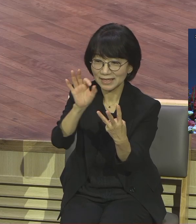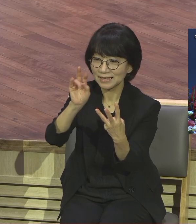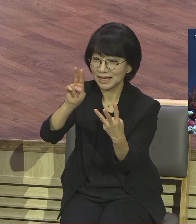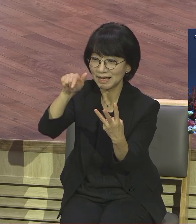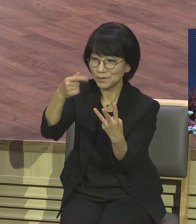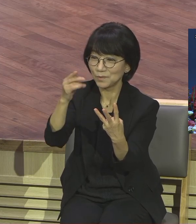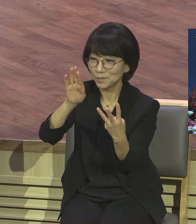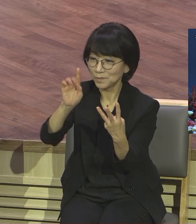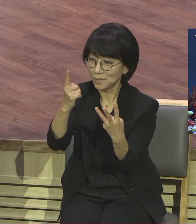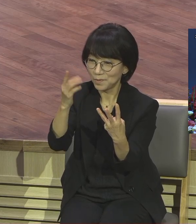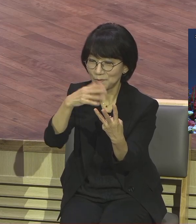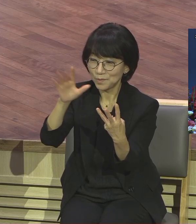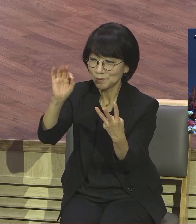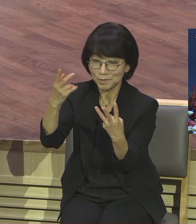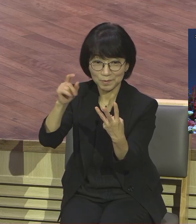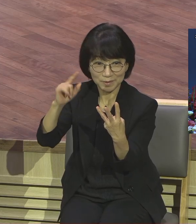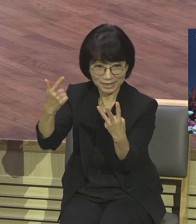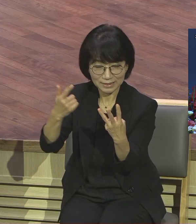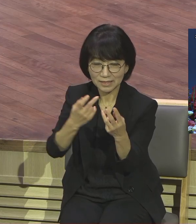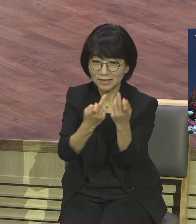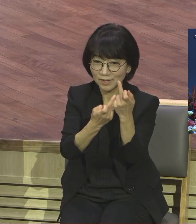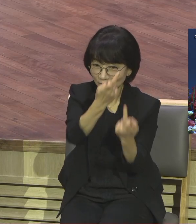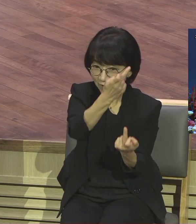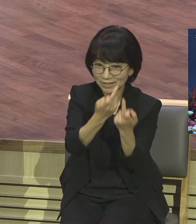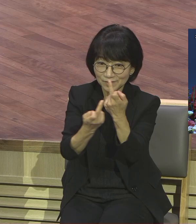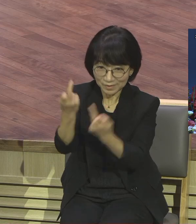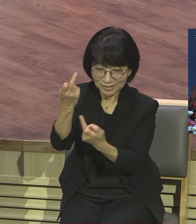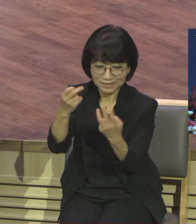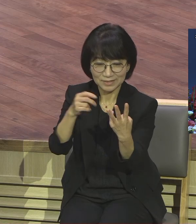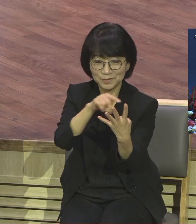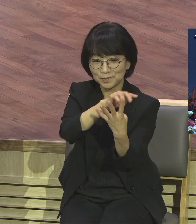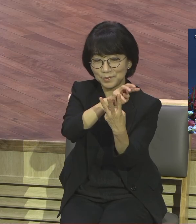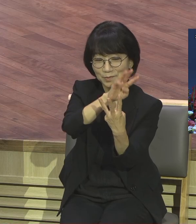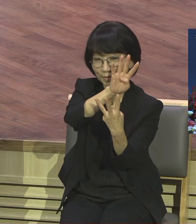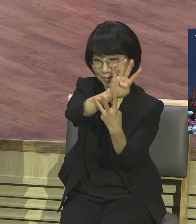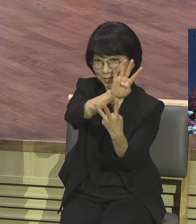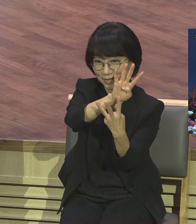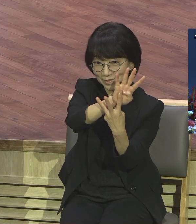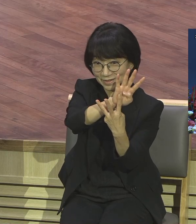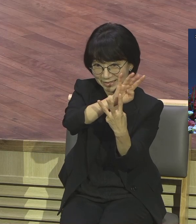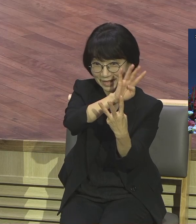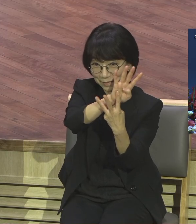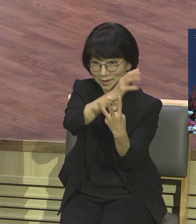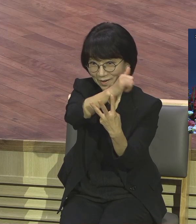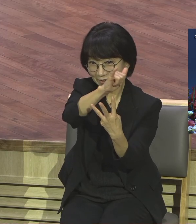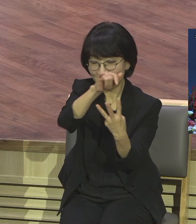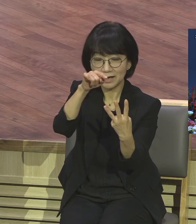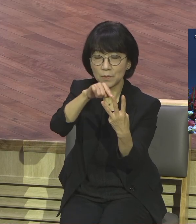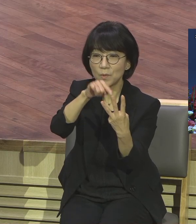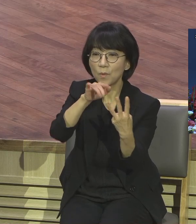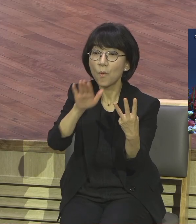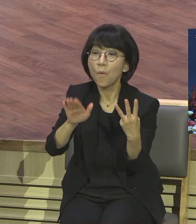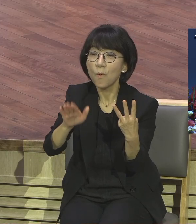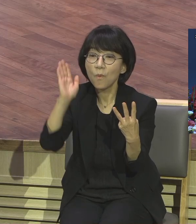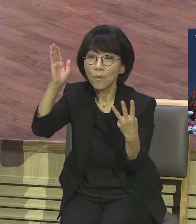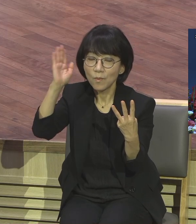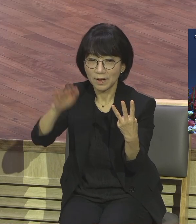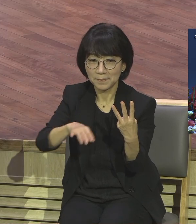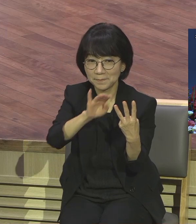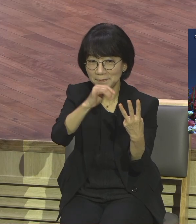그러니까 이 베드로, 안드레, 야고보, 요한이 1그룹이고 이제 2그룹은 이제 빌립,